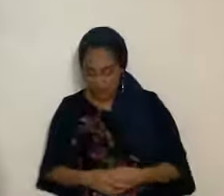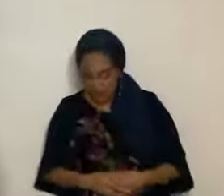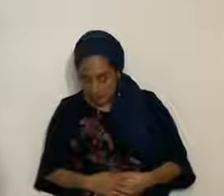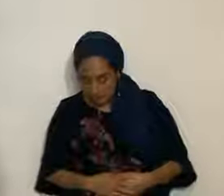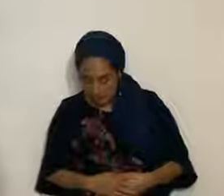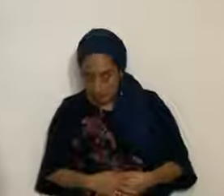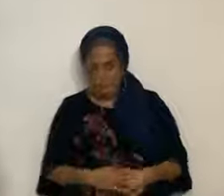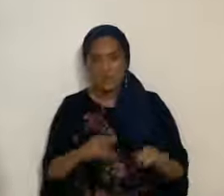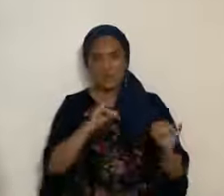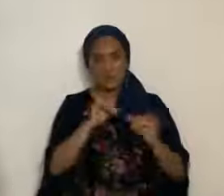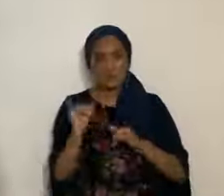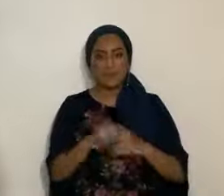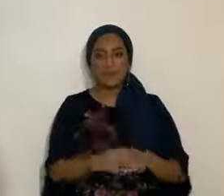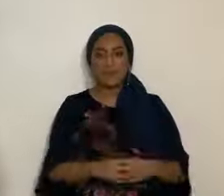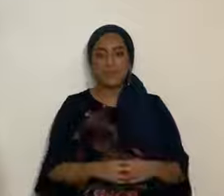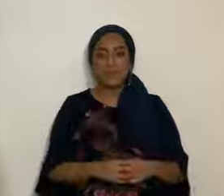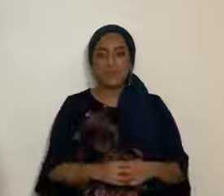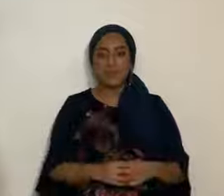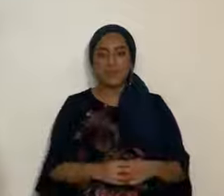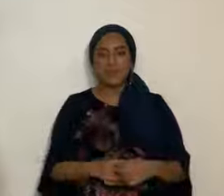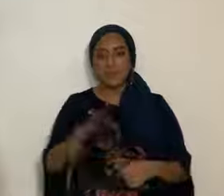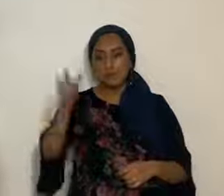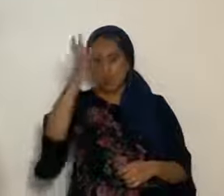igual que su padre Jacob,